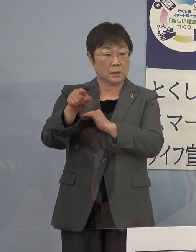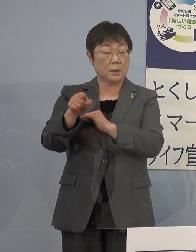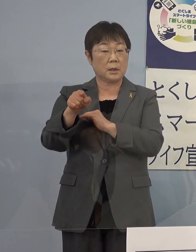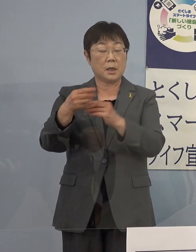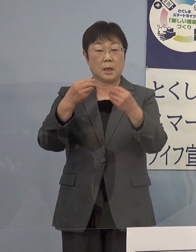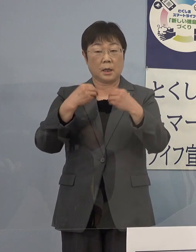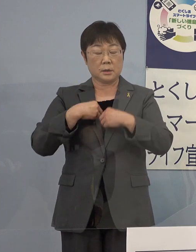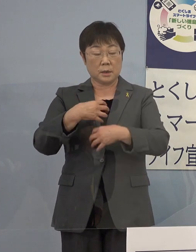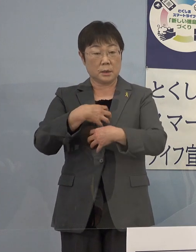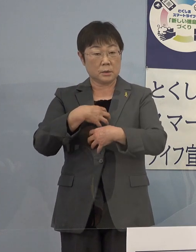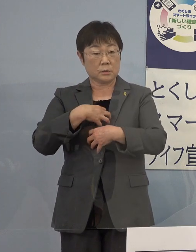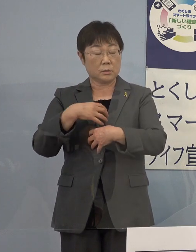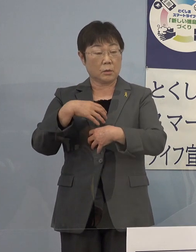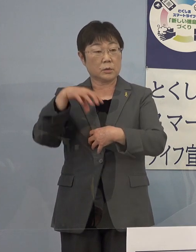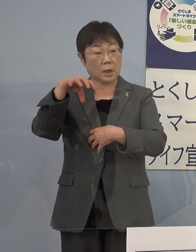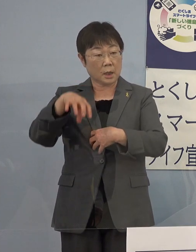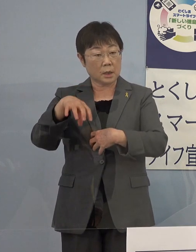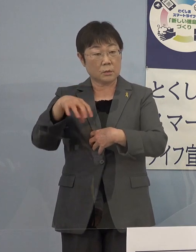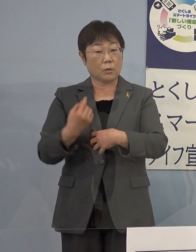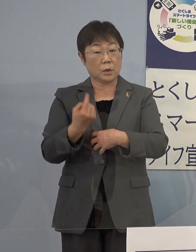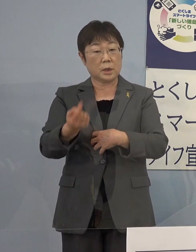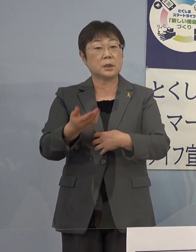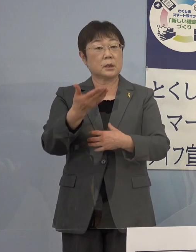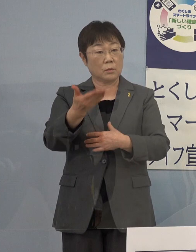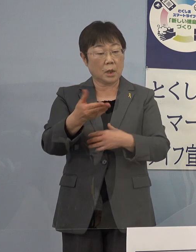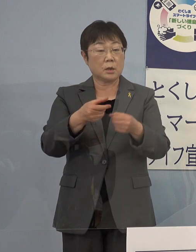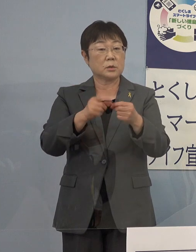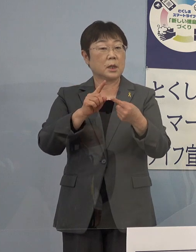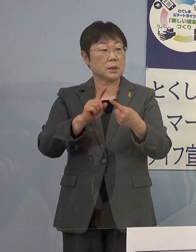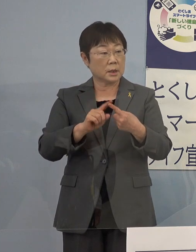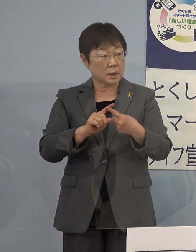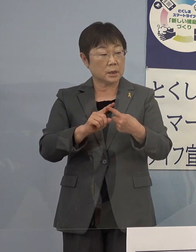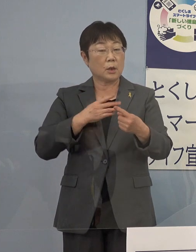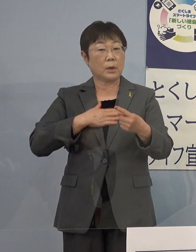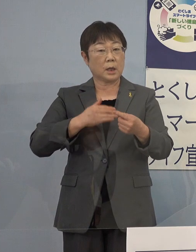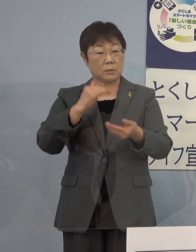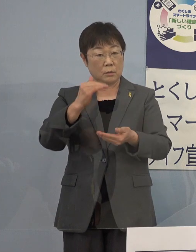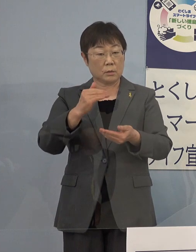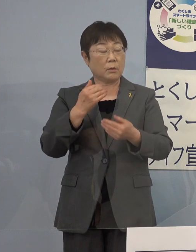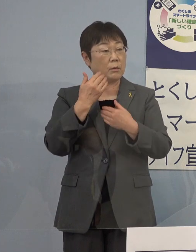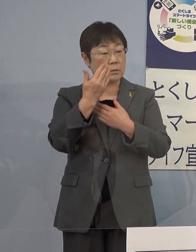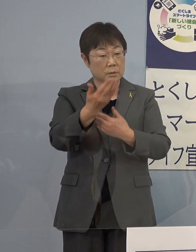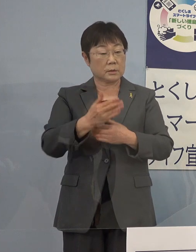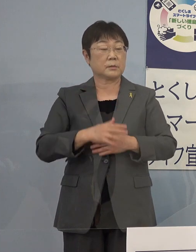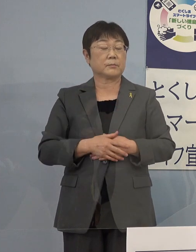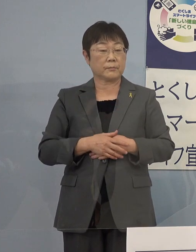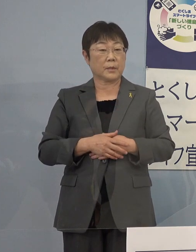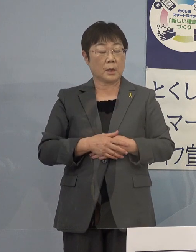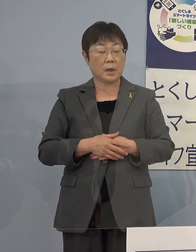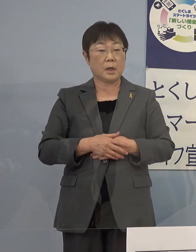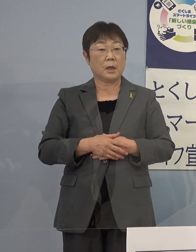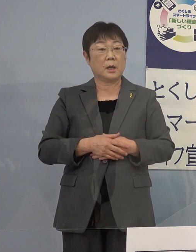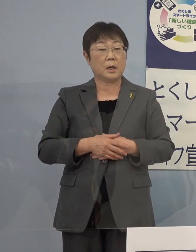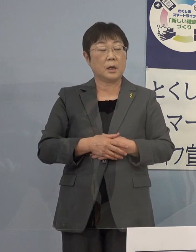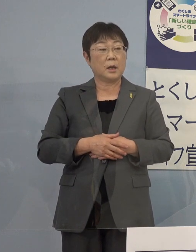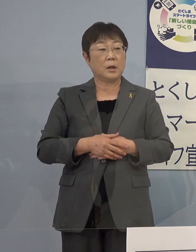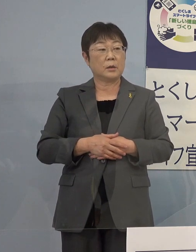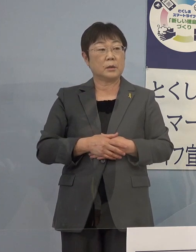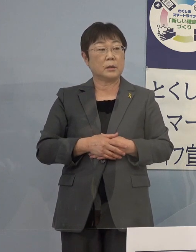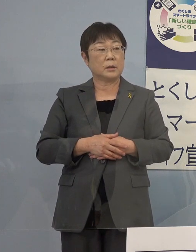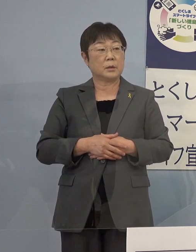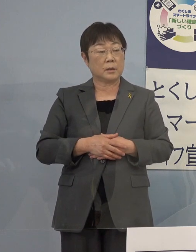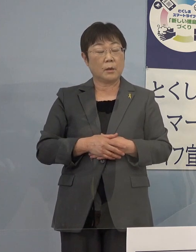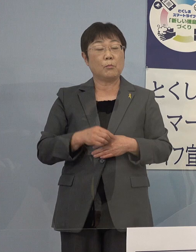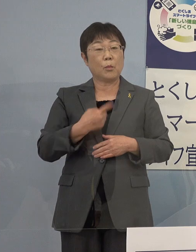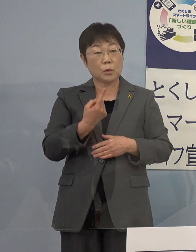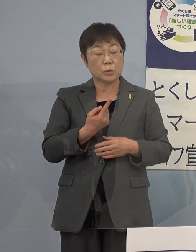感染リスクが高いようなところに行かれたとか、具体的に何か と、はい、まあ、旅行の人方と一緒に行っていたということです